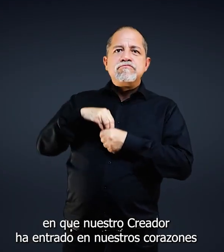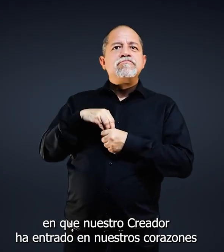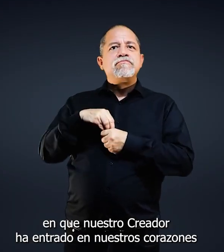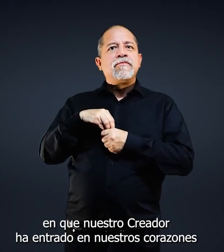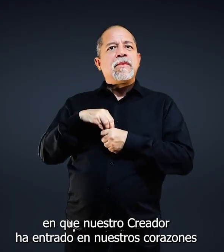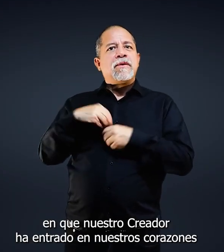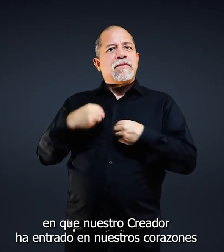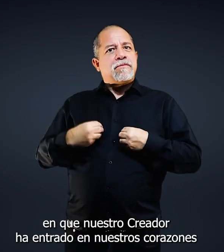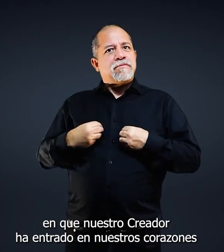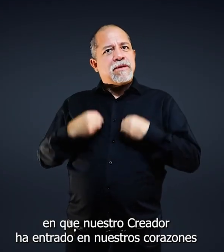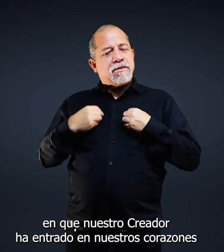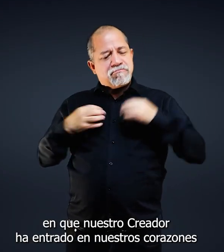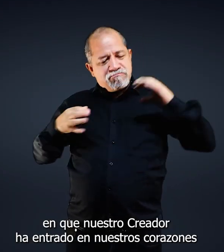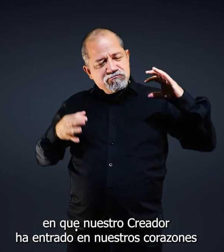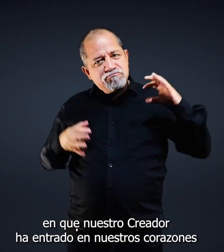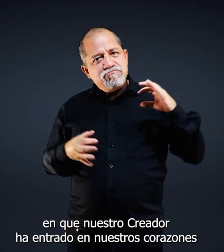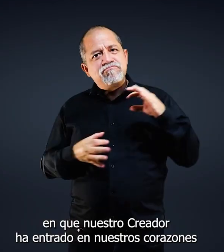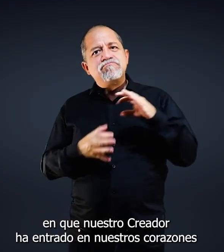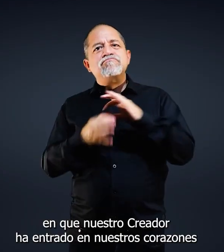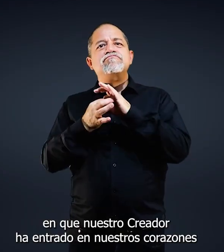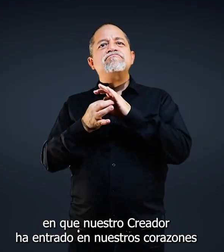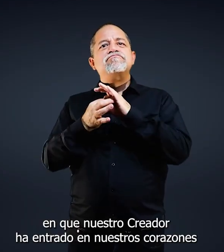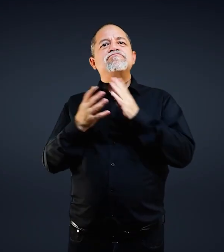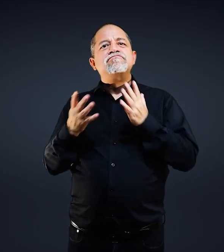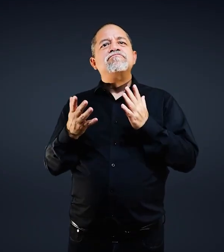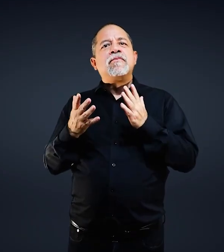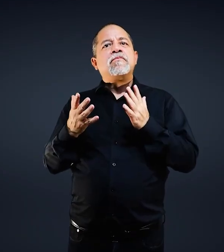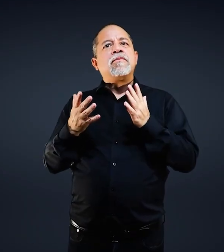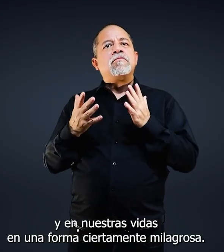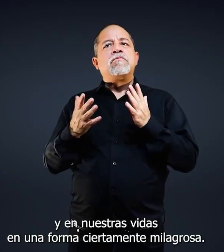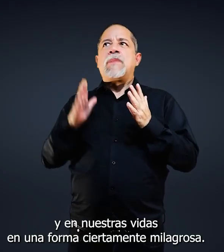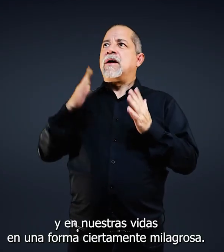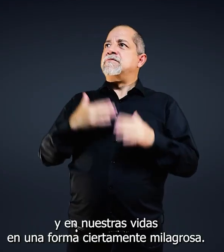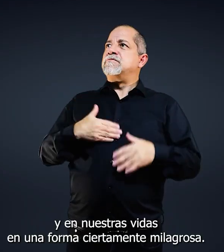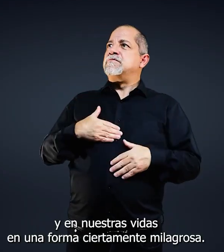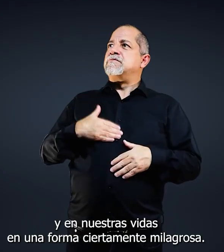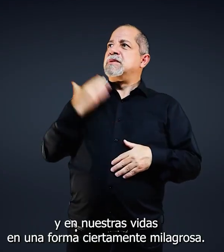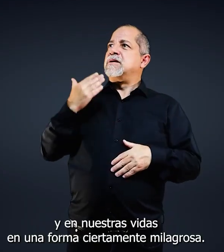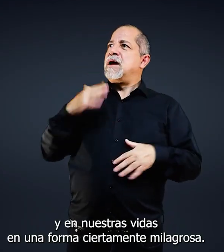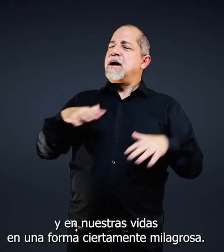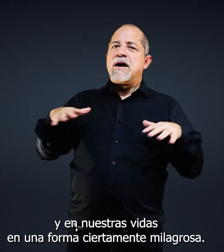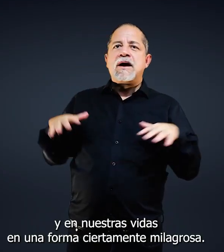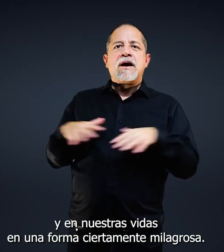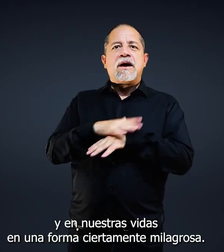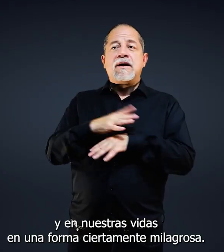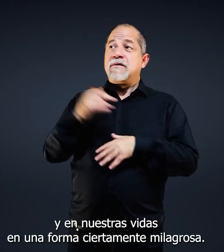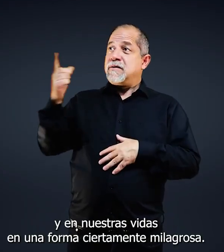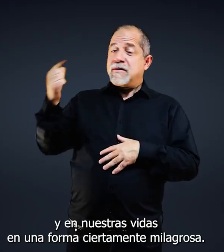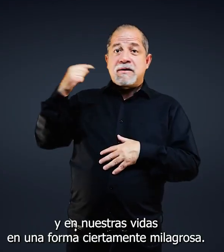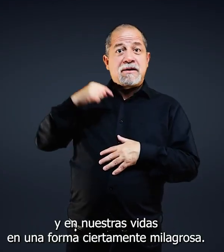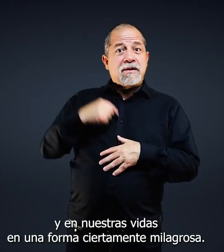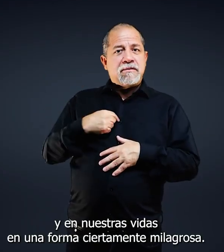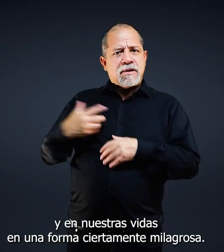Creador ha entrado en nuestros corazones y en nuestras vidas, en una forma ciertamente